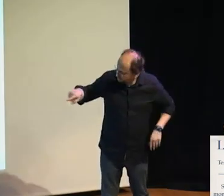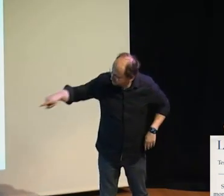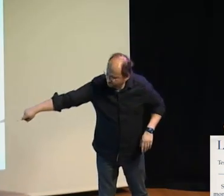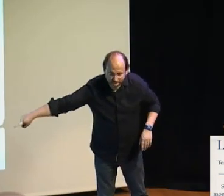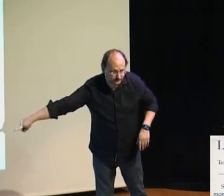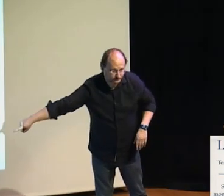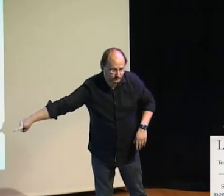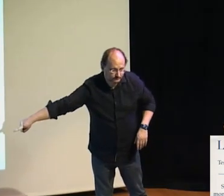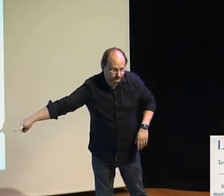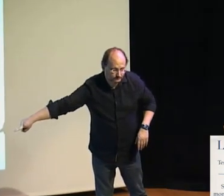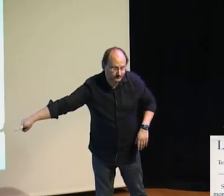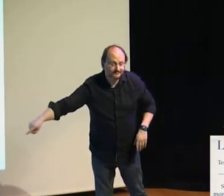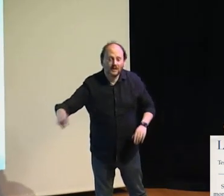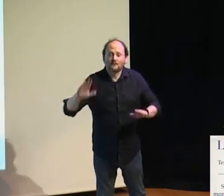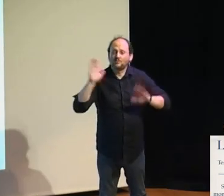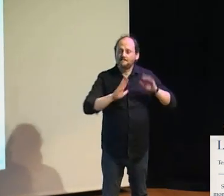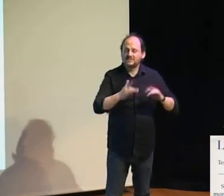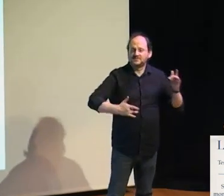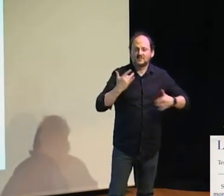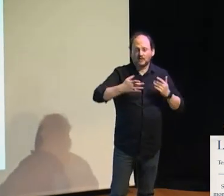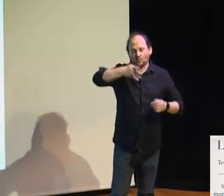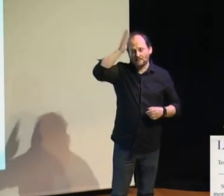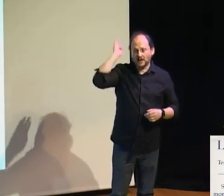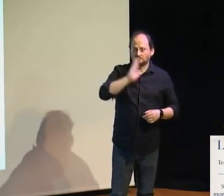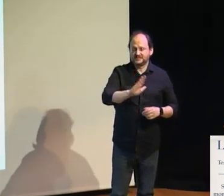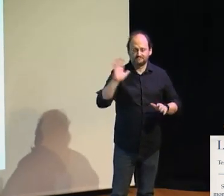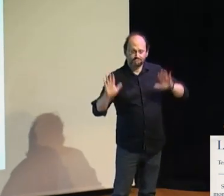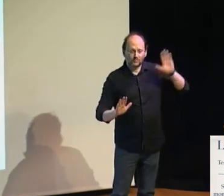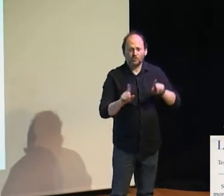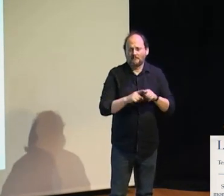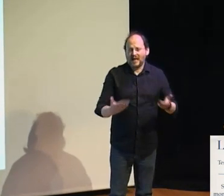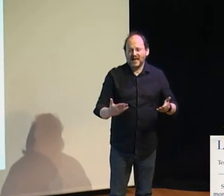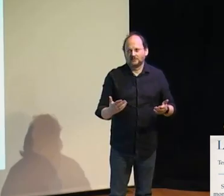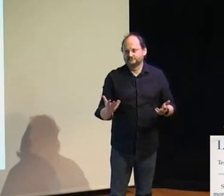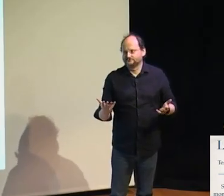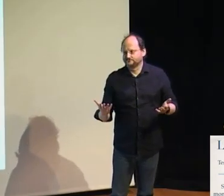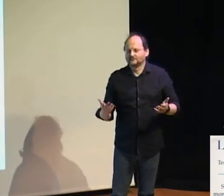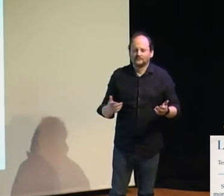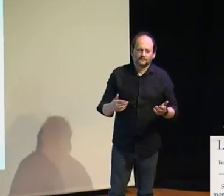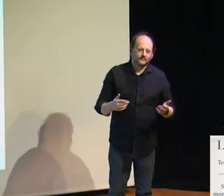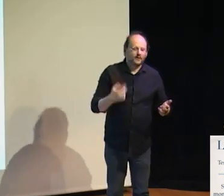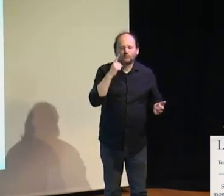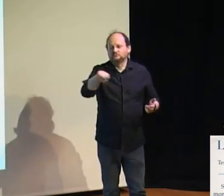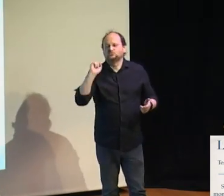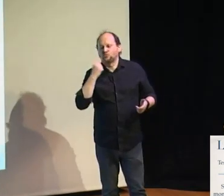Alors, tout en bas, vous voyez le mot pantomime. En fait, le pantomime, c'est la gestuelle du théâtre